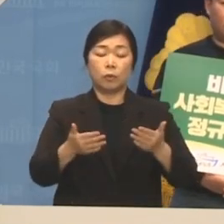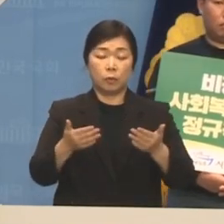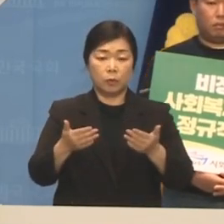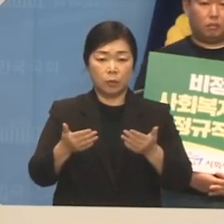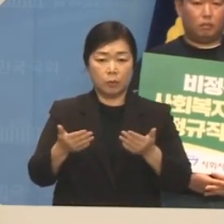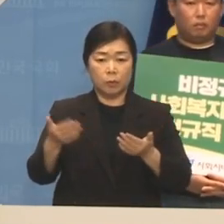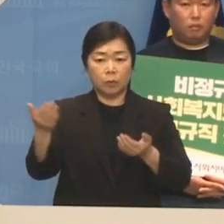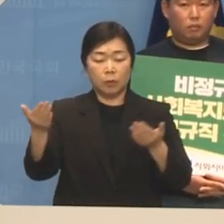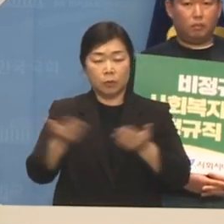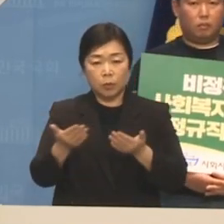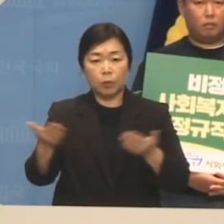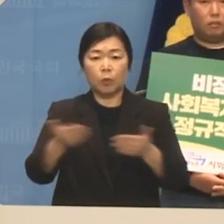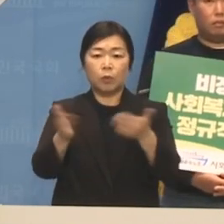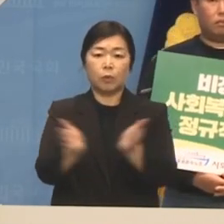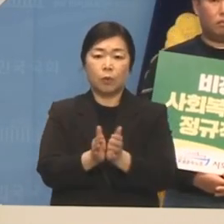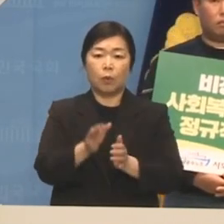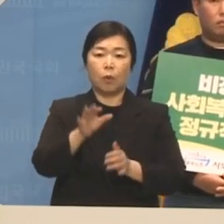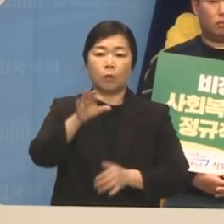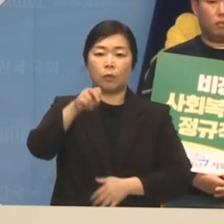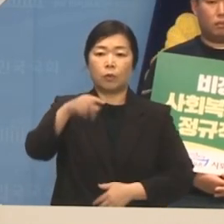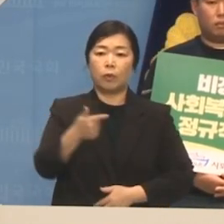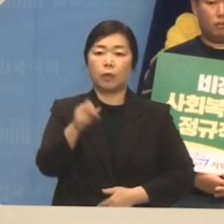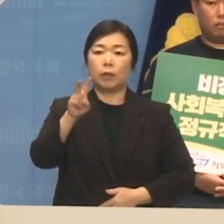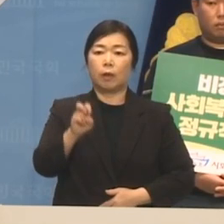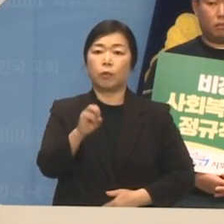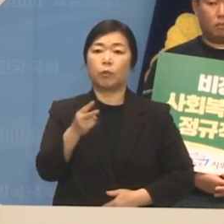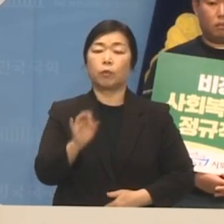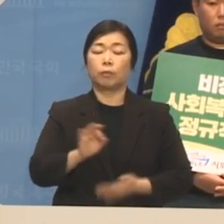사회서비협의회 의장 윤남용입니다.